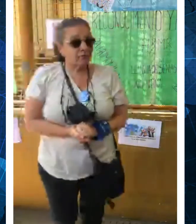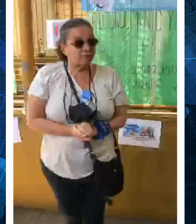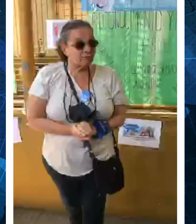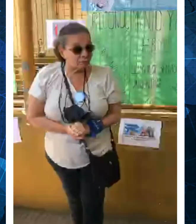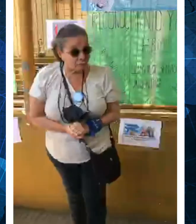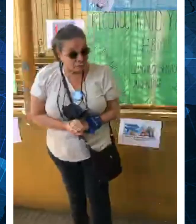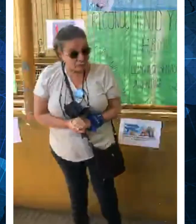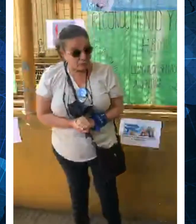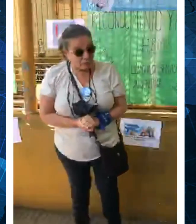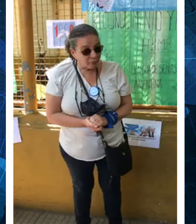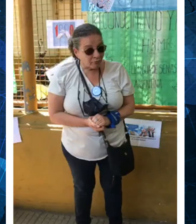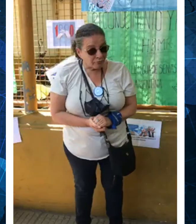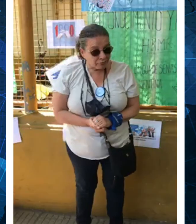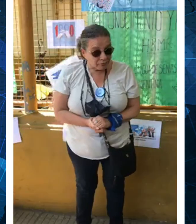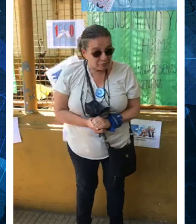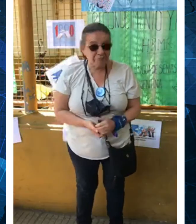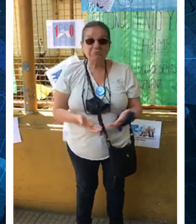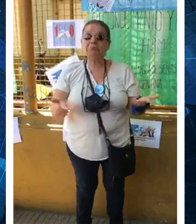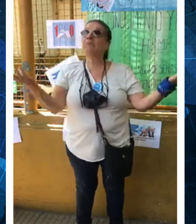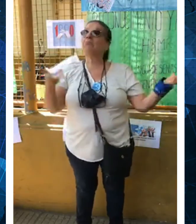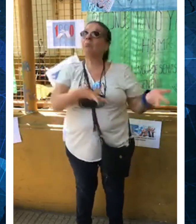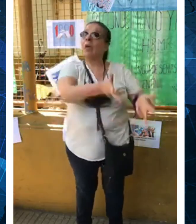la